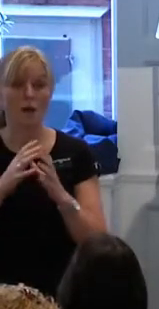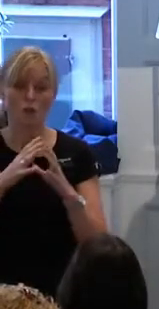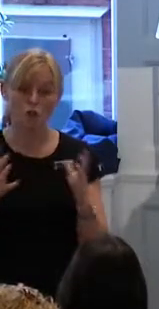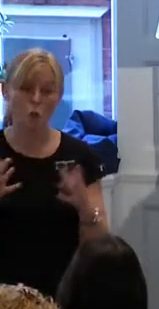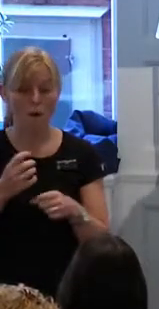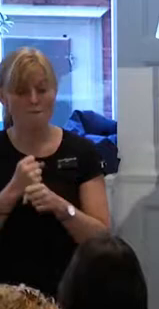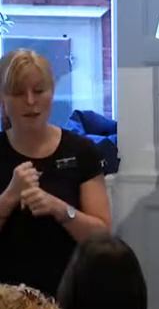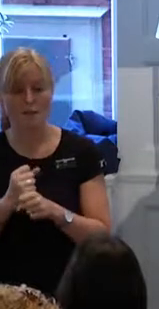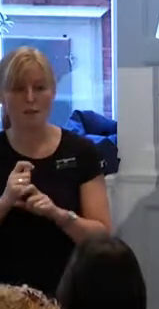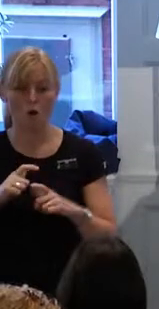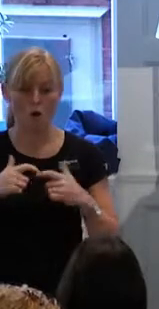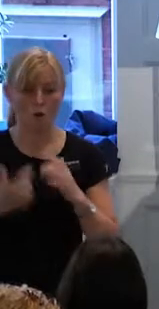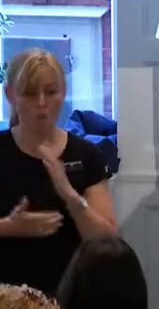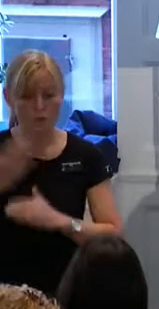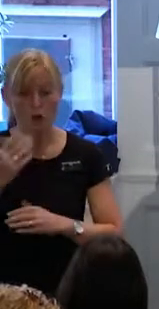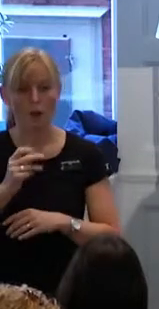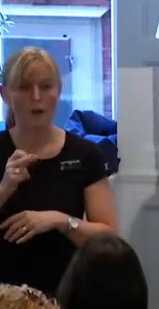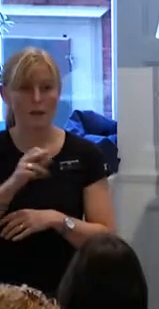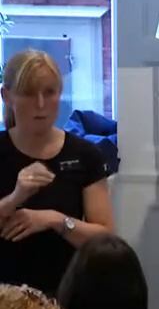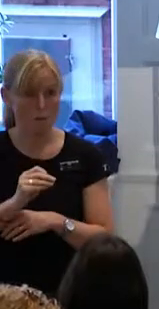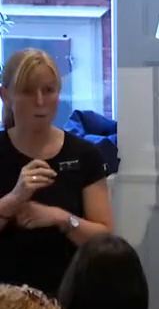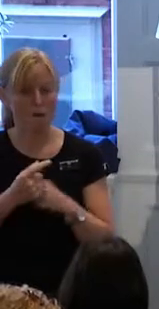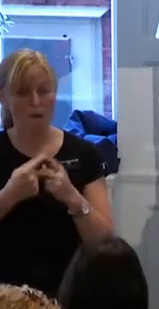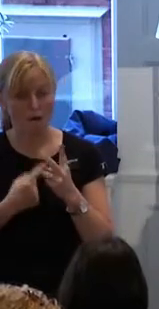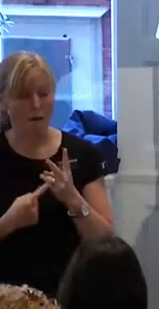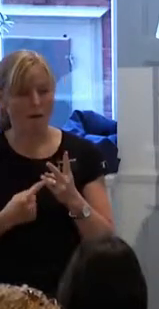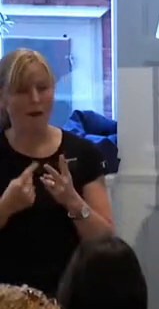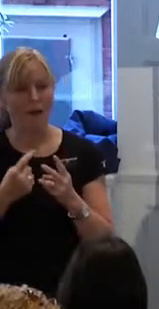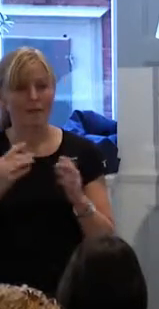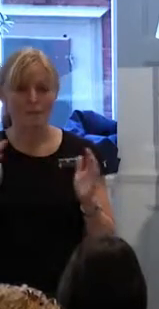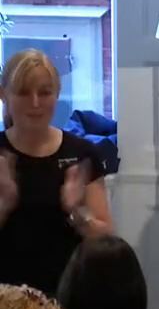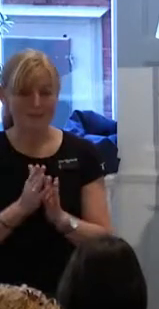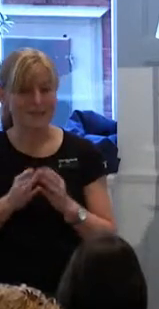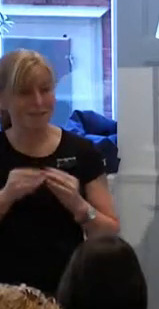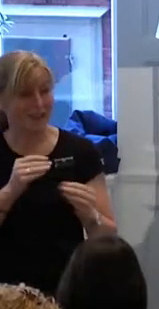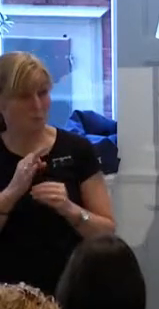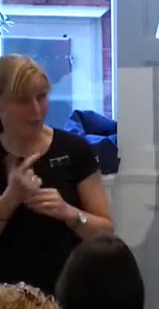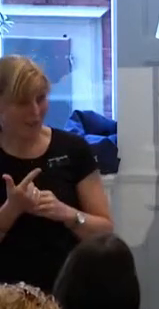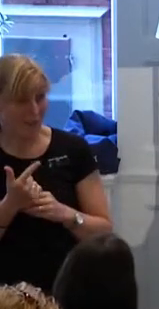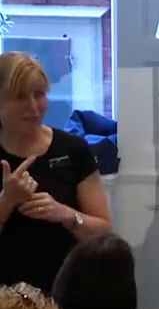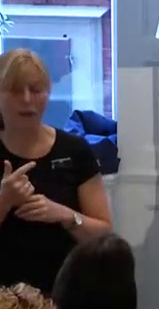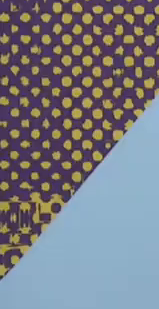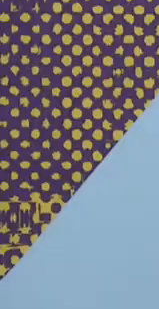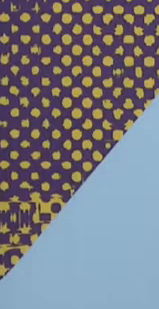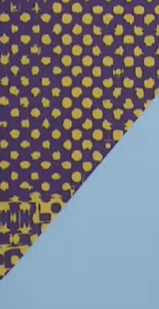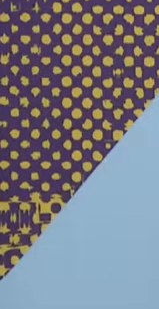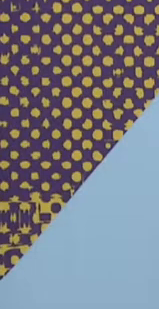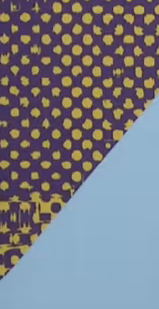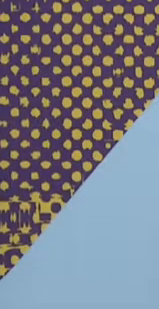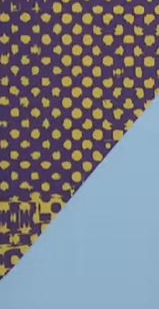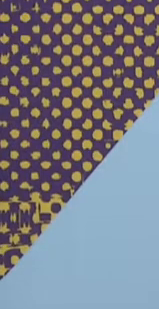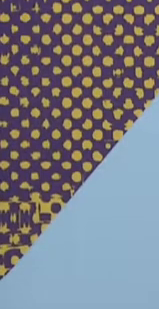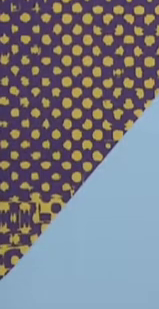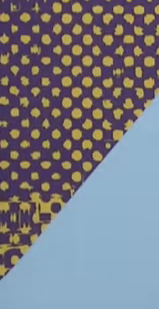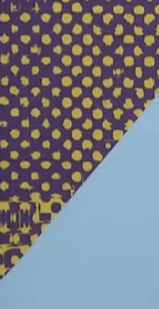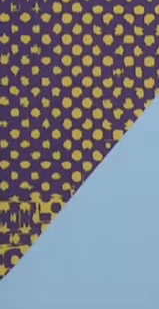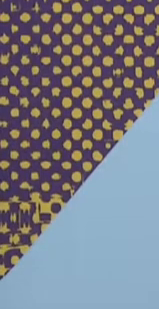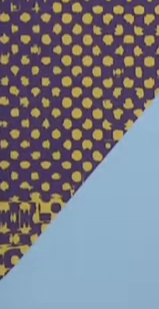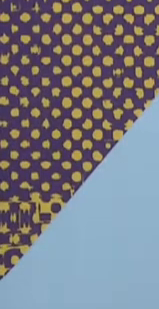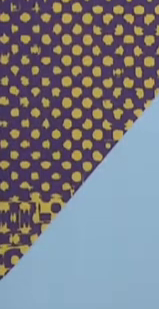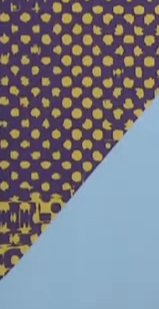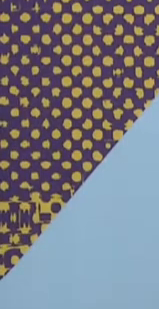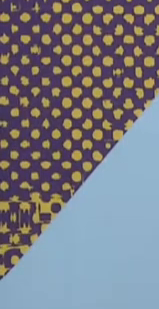fasta avtal eller i skrån eller någonting annat minskar flexibiliteten? Alltså, du ska ju ta med dig kompetens, lärdomar, erfarenheten